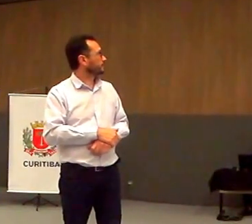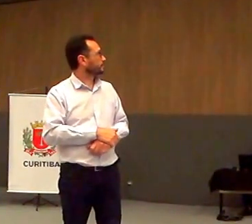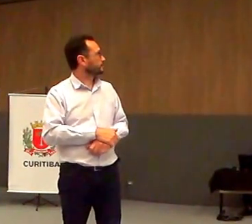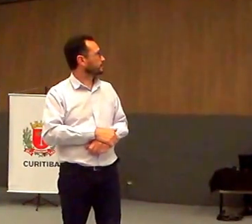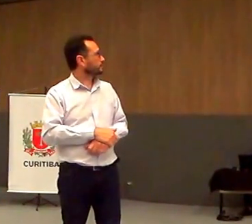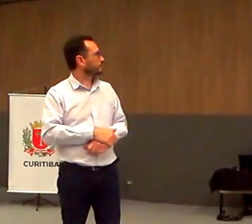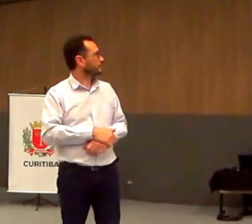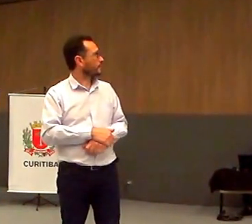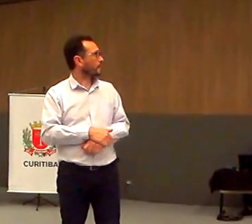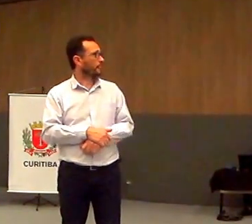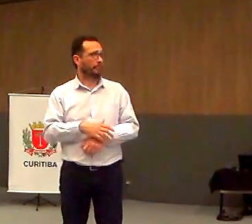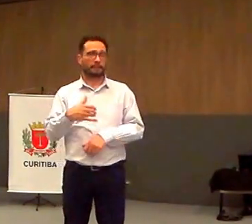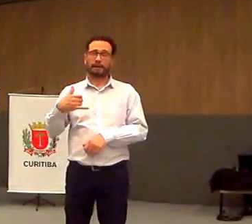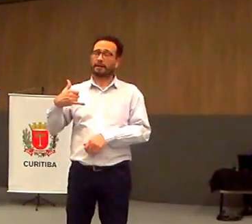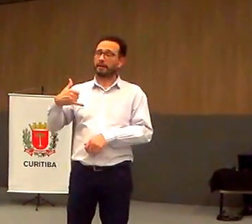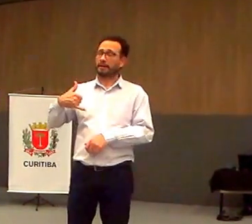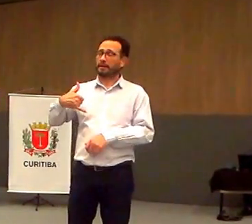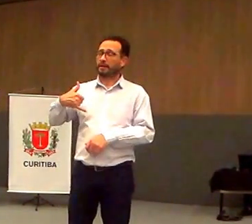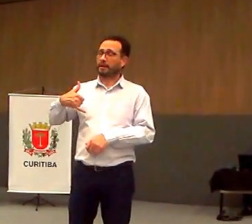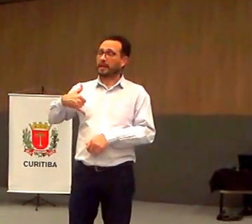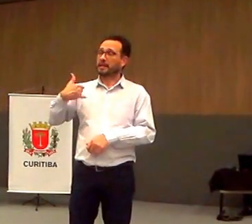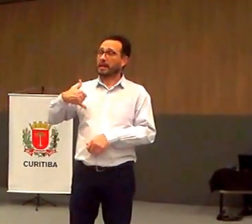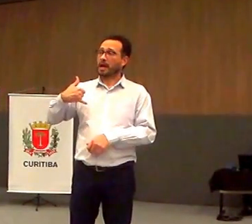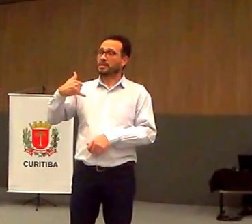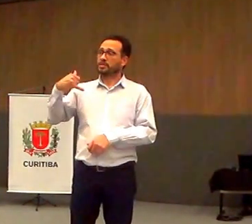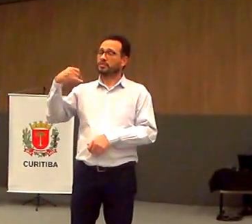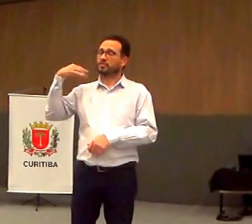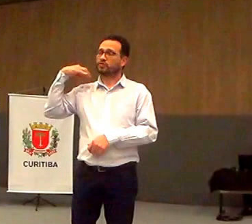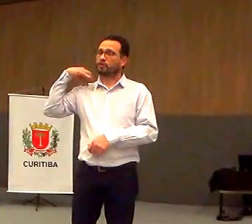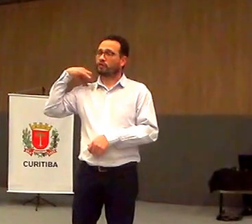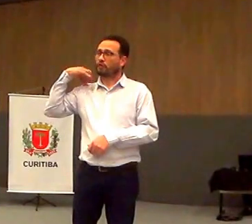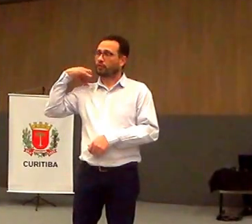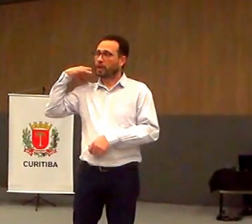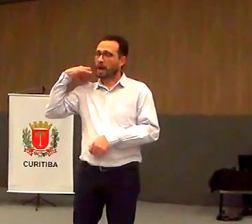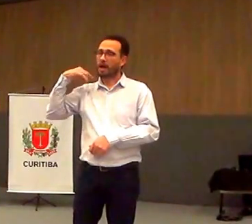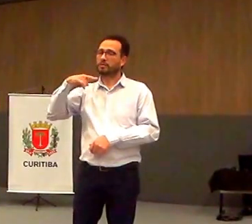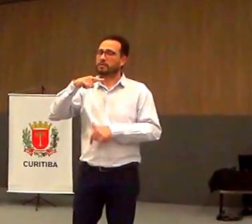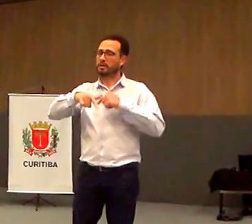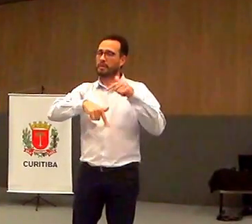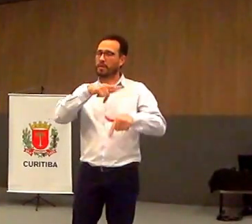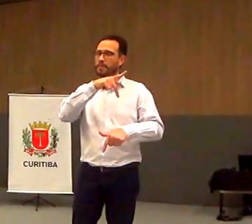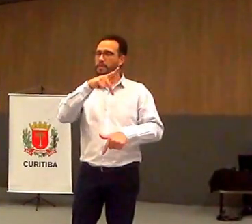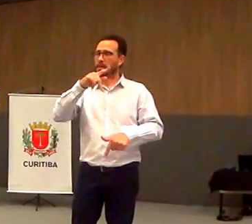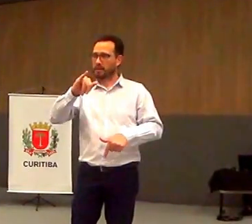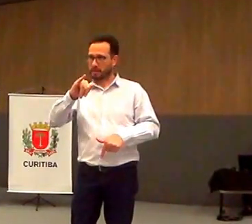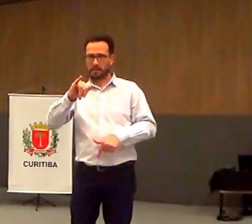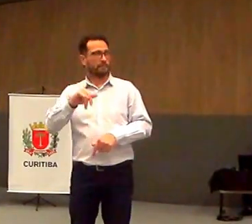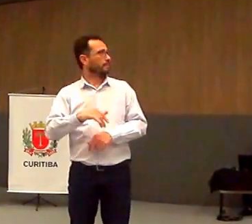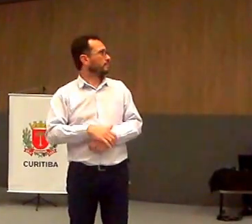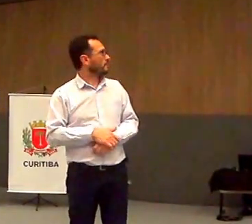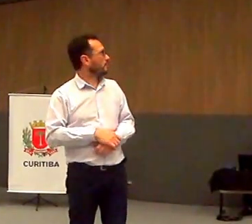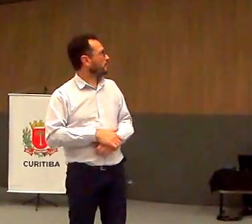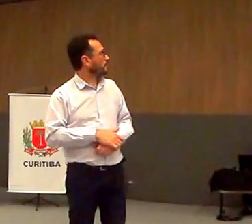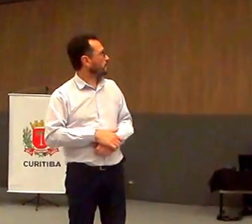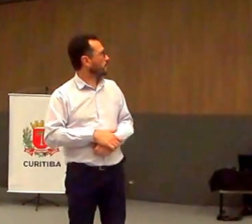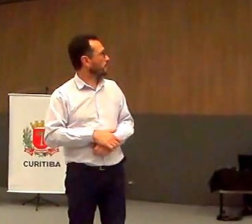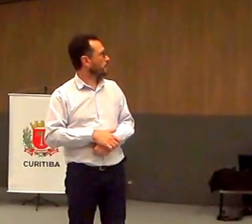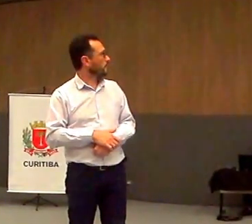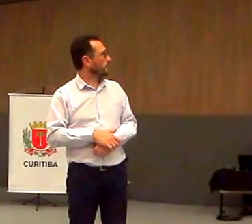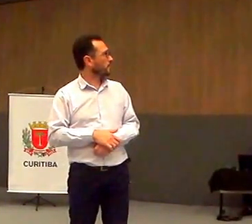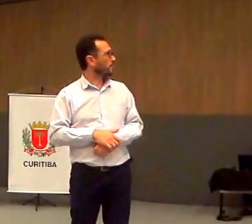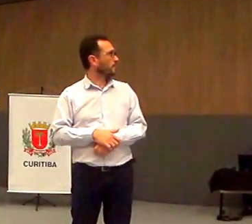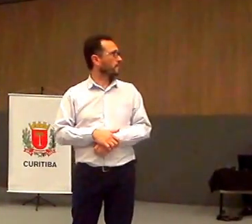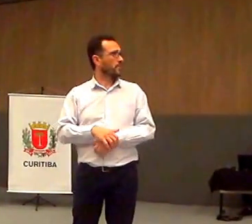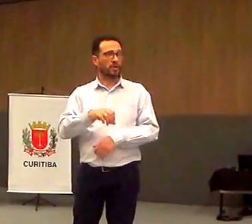Aqui um pouquinho da idade, do perfil desses voluntários, desses que são os semeadores. Esses voluntários, 80% são